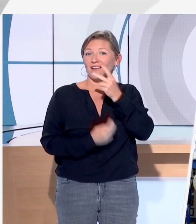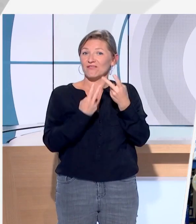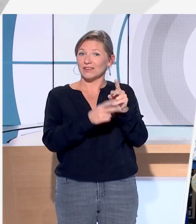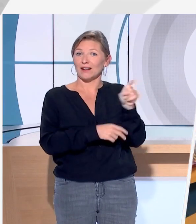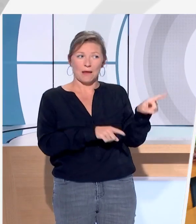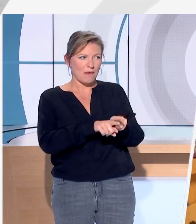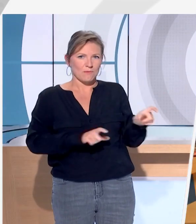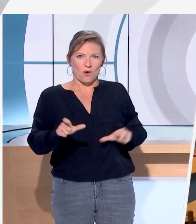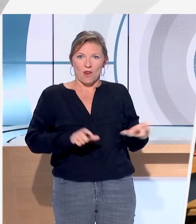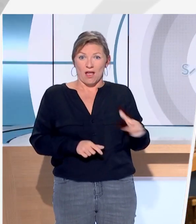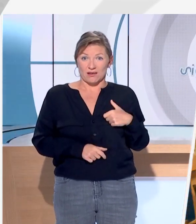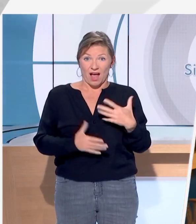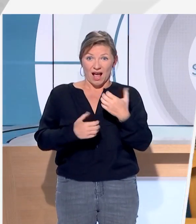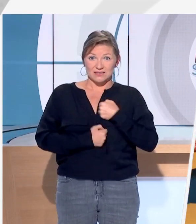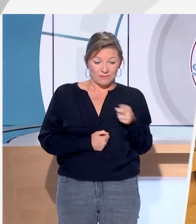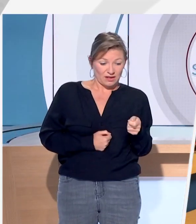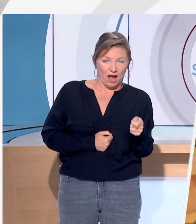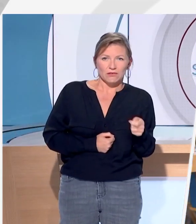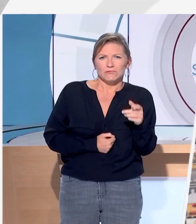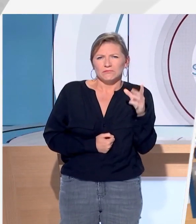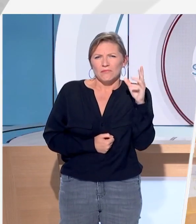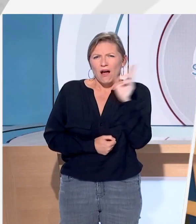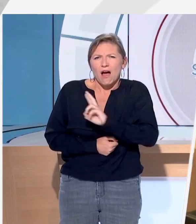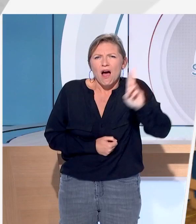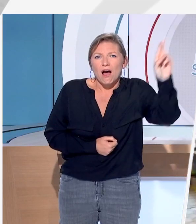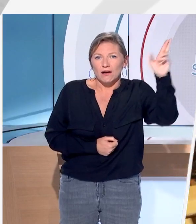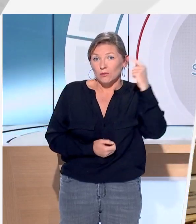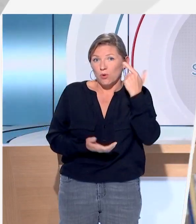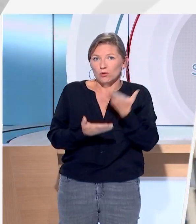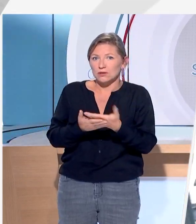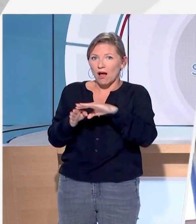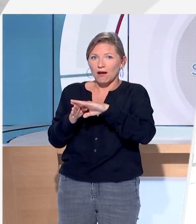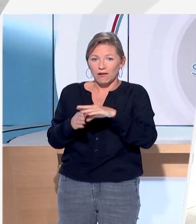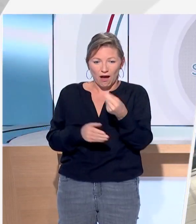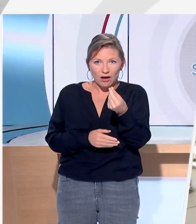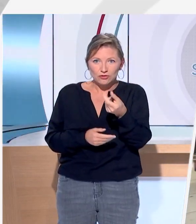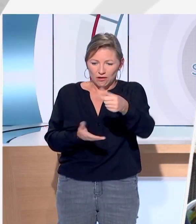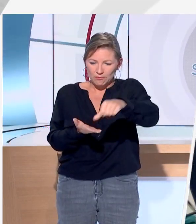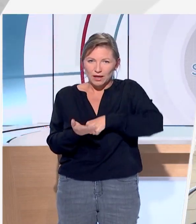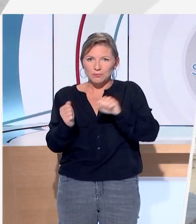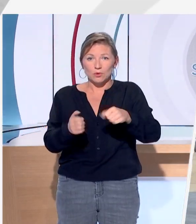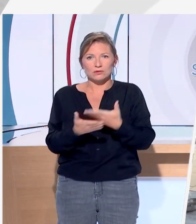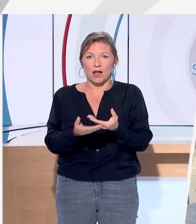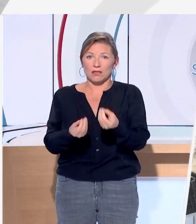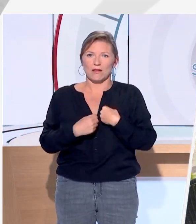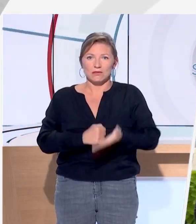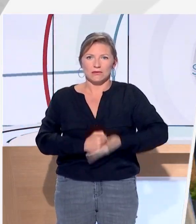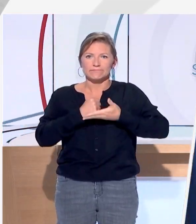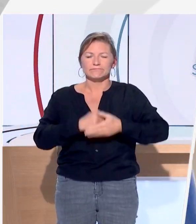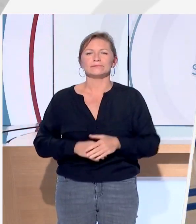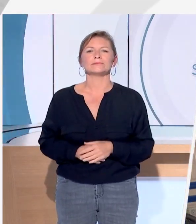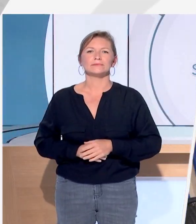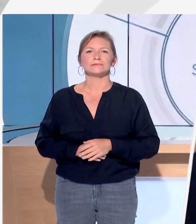ses collègues, il prend rarement la carte bancaire. Alors pour lui, l'arrivée du distributeur, c'est un vrai coup de pouce économique.